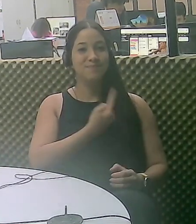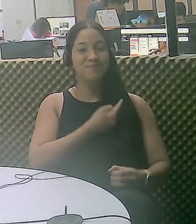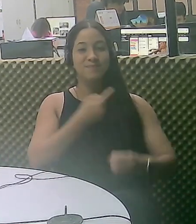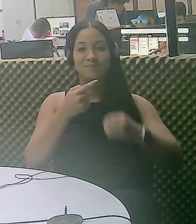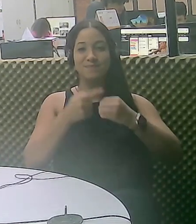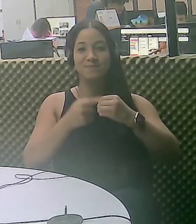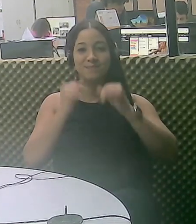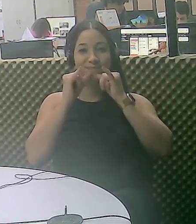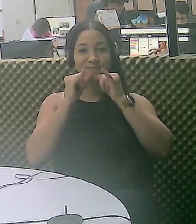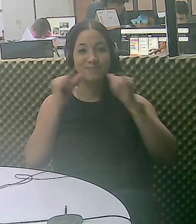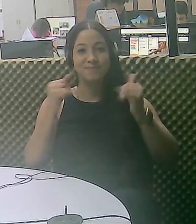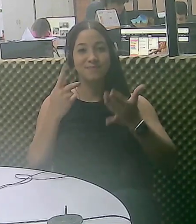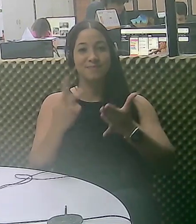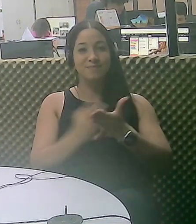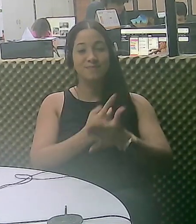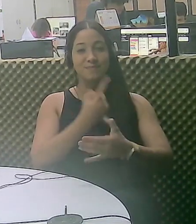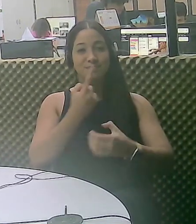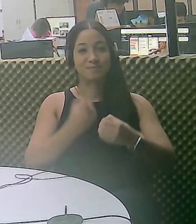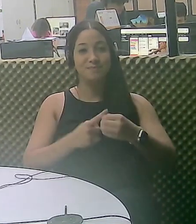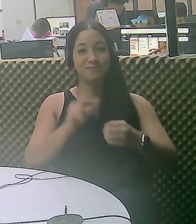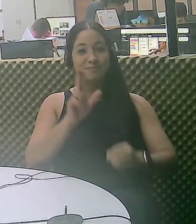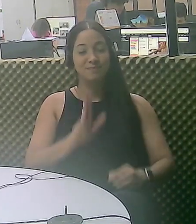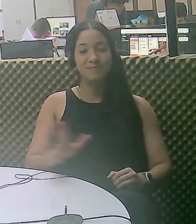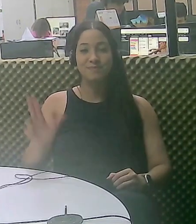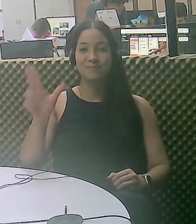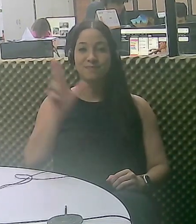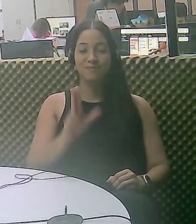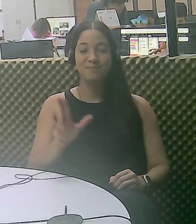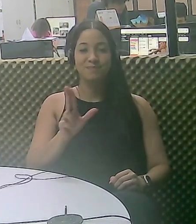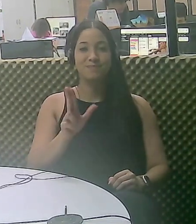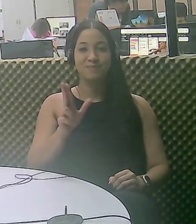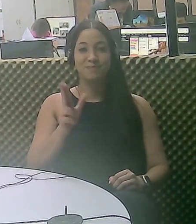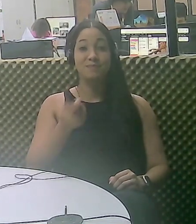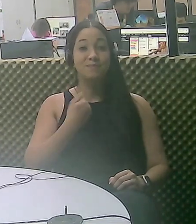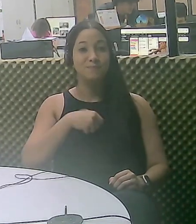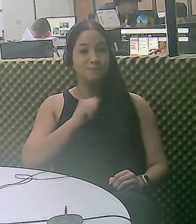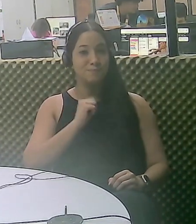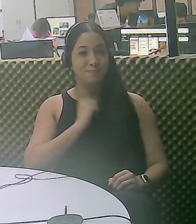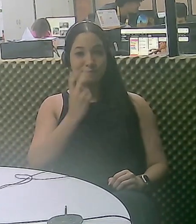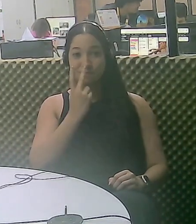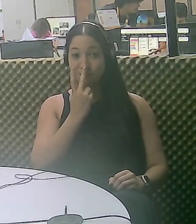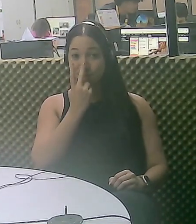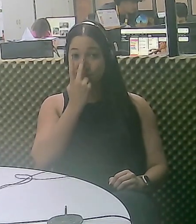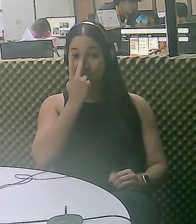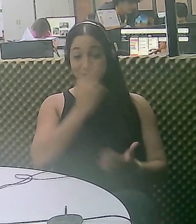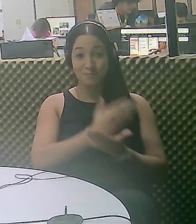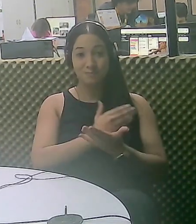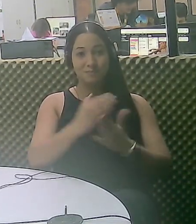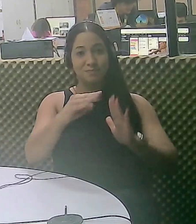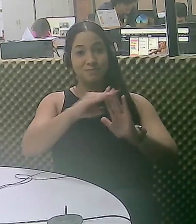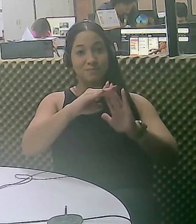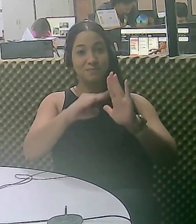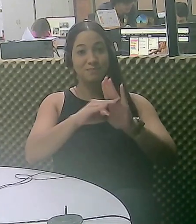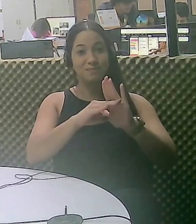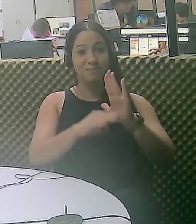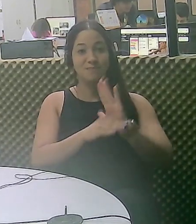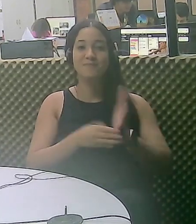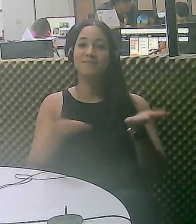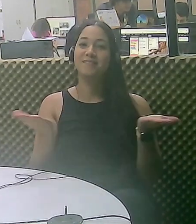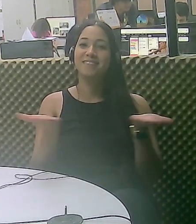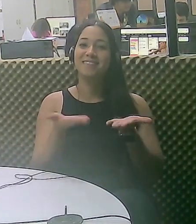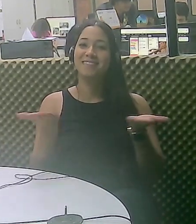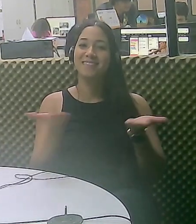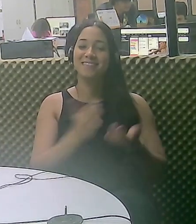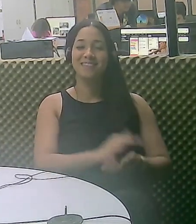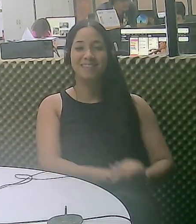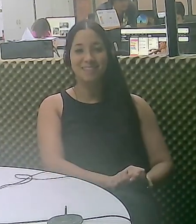Nossa Cidade com o boletim de notícias sobre o que de fato acontece em Uberlândia. Eu sou Vanessa Gianotti e começamos com os destaques da